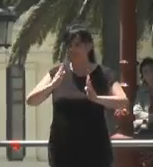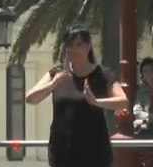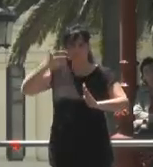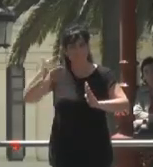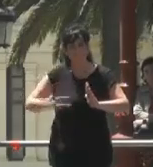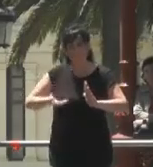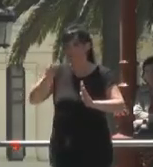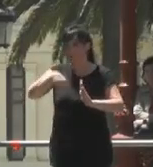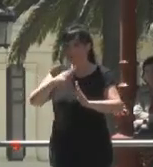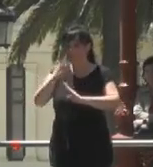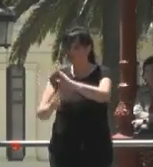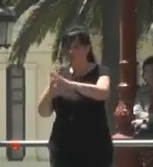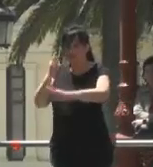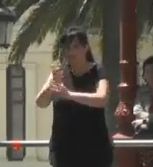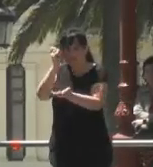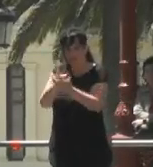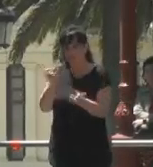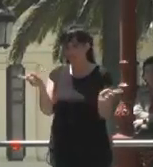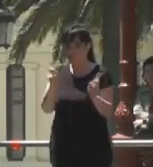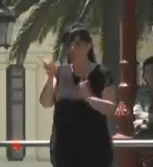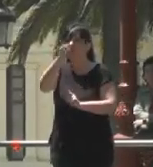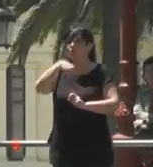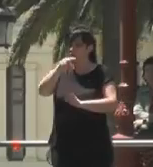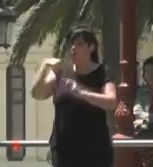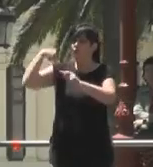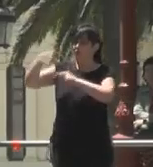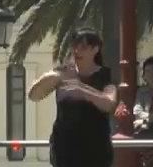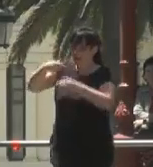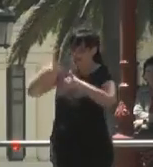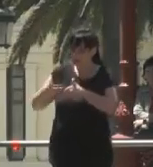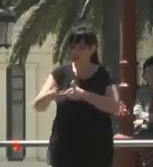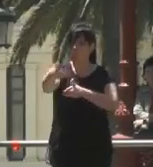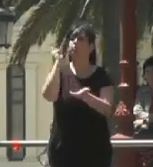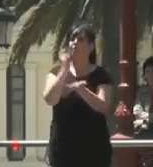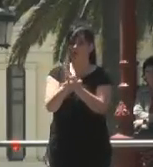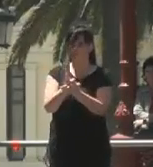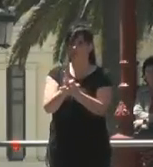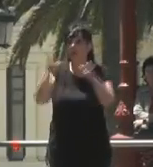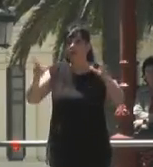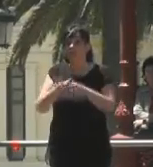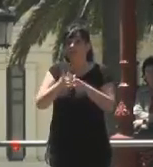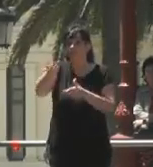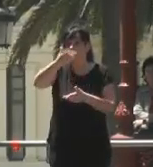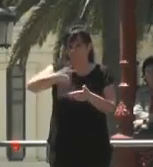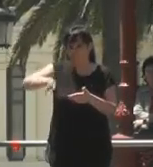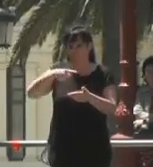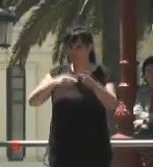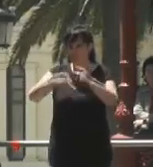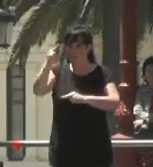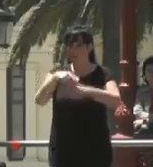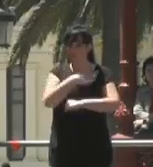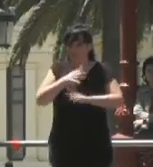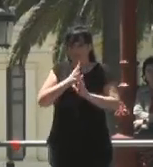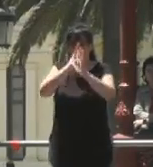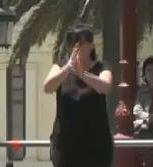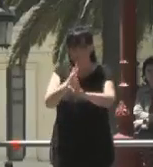4 anos de goberno, nos xogamos o futuro das seguintes xeracións, a sociedade que queremos construir nos próximos 5, 10,